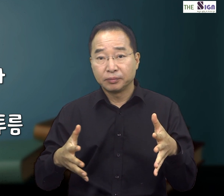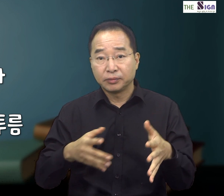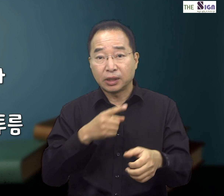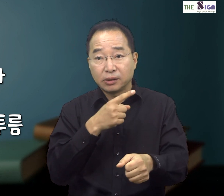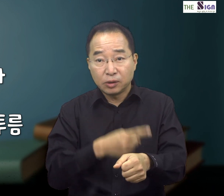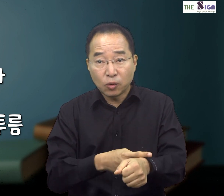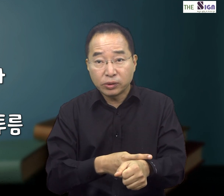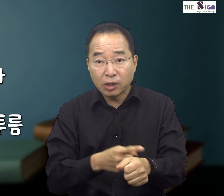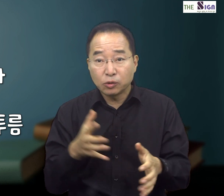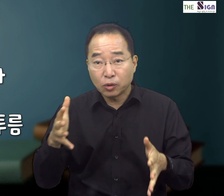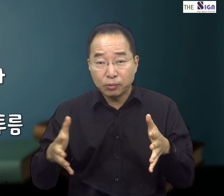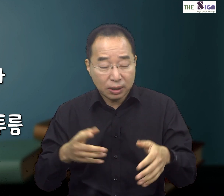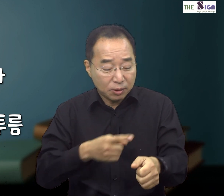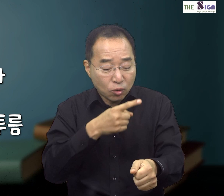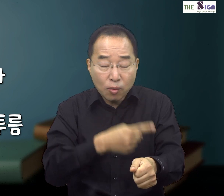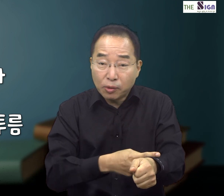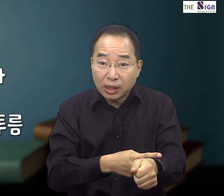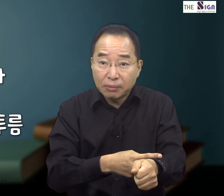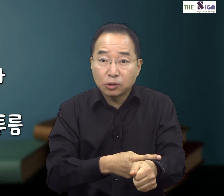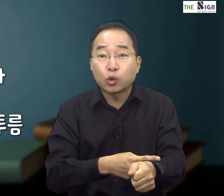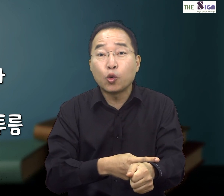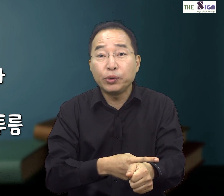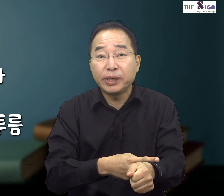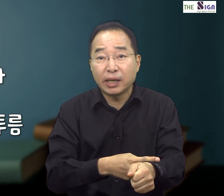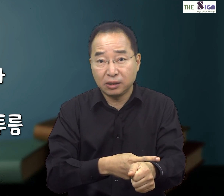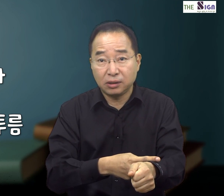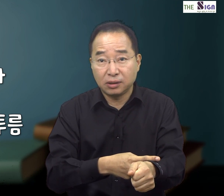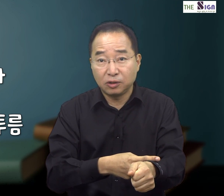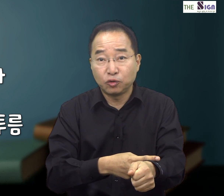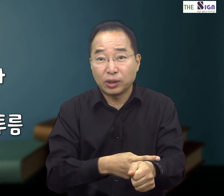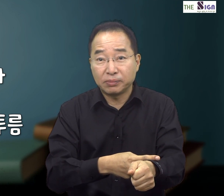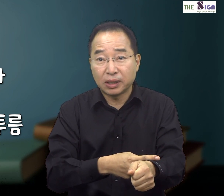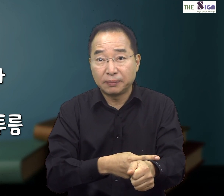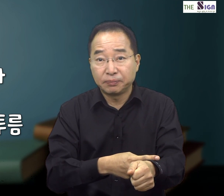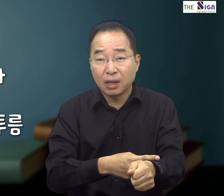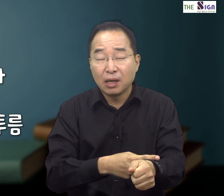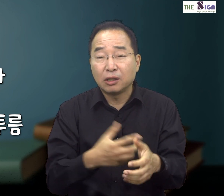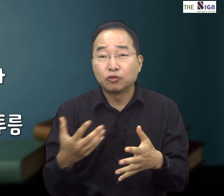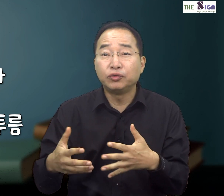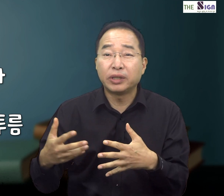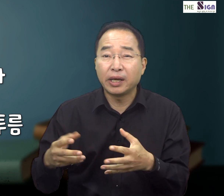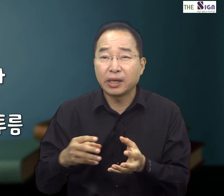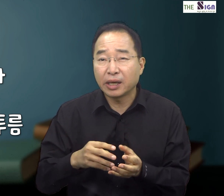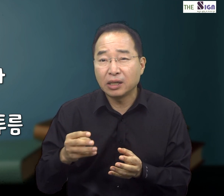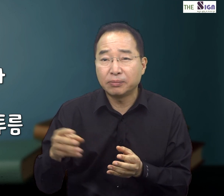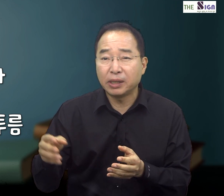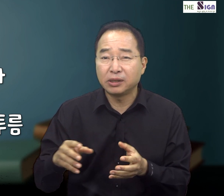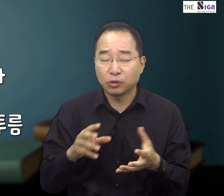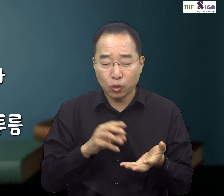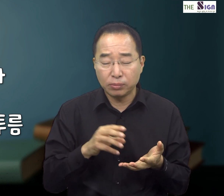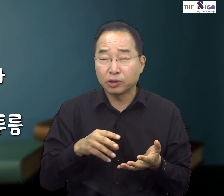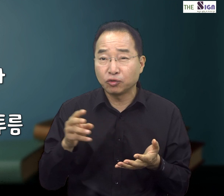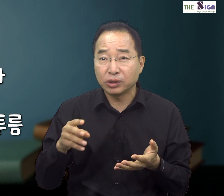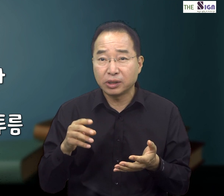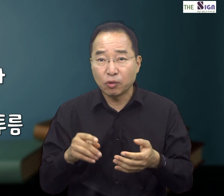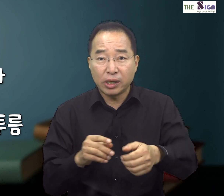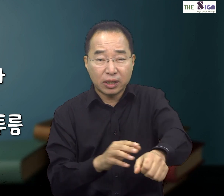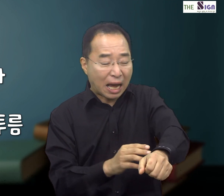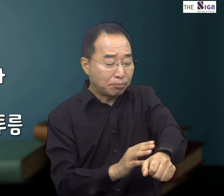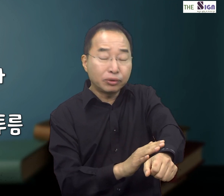자, 이제 요건 참고적으로 요건 뭐냐면 소위라는 수화입니다. 군대의 계급에 이제 소위부터 쭉 있는데 원래는 간부